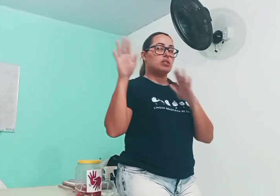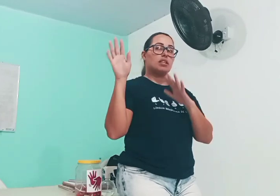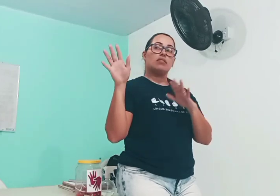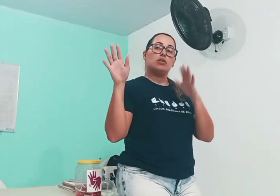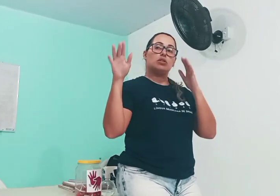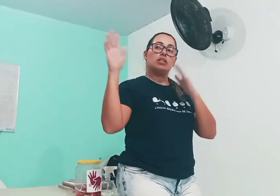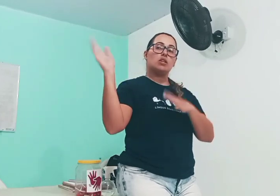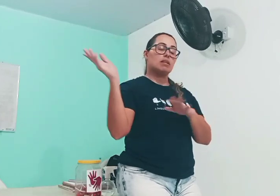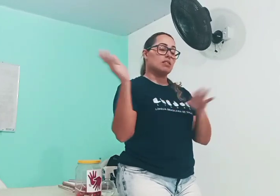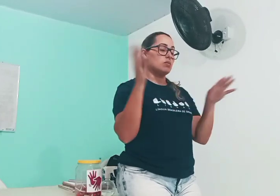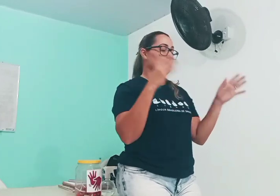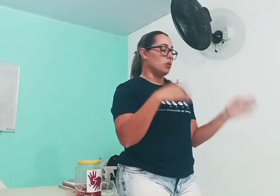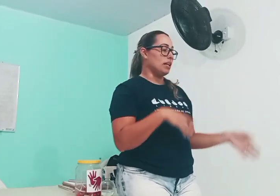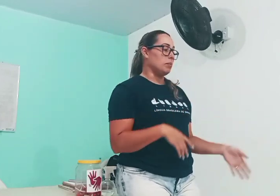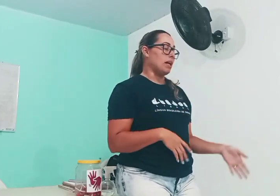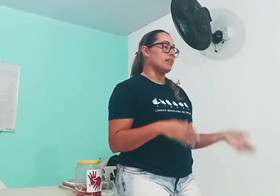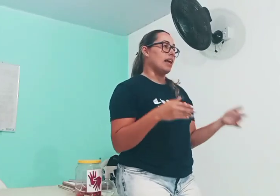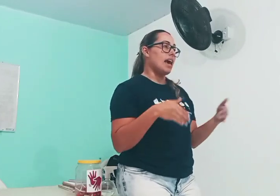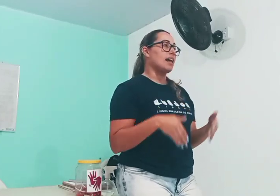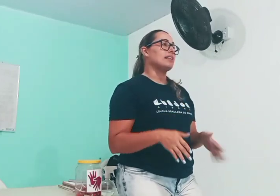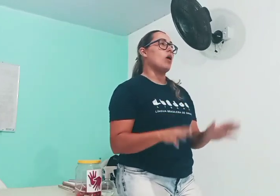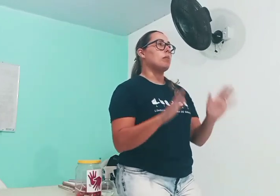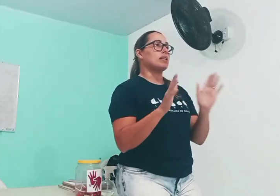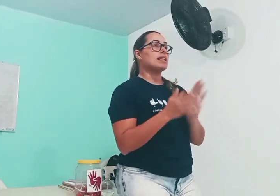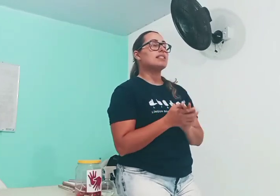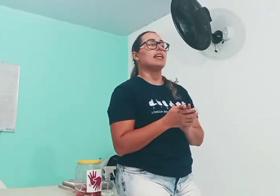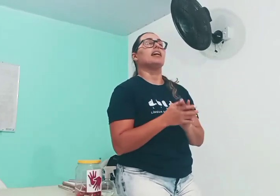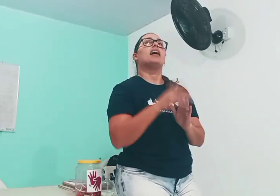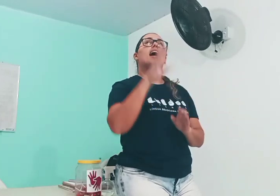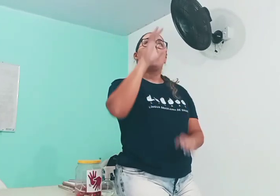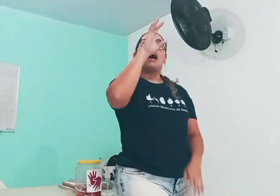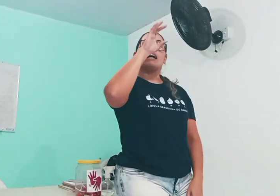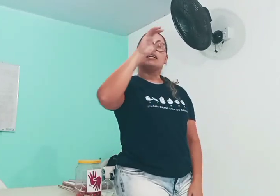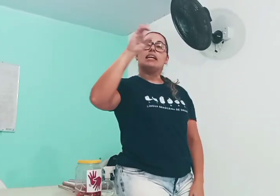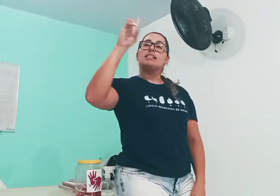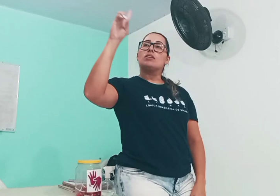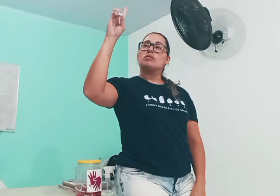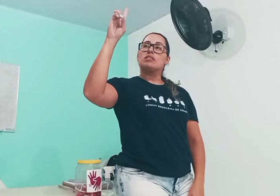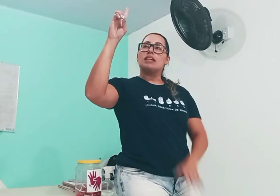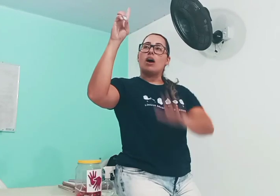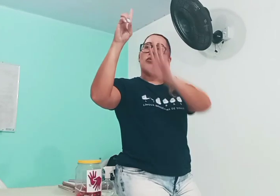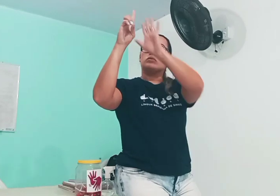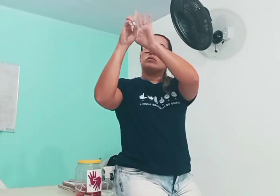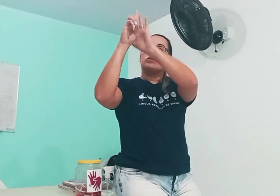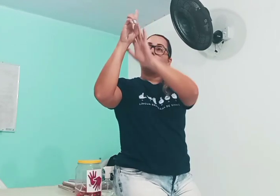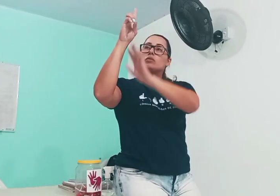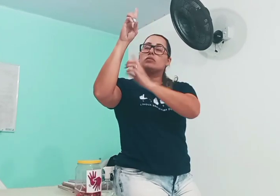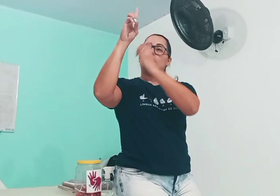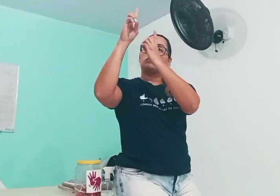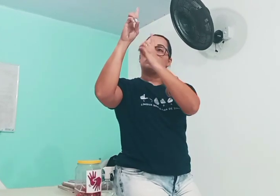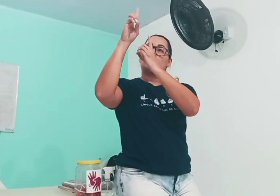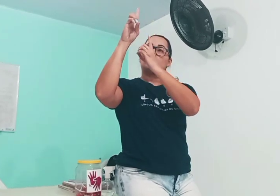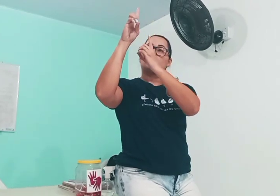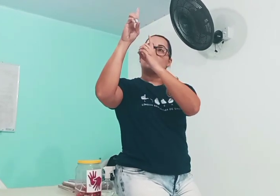ser filho de Deus, mas Deus mandou ele aqui para a terra, tal, para nascer. Aí esse é o sinal.